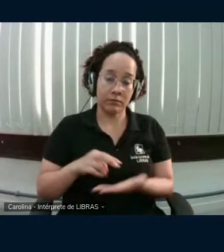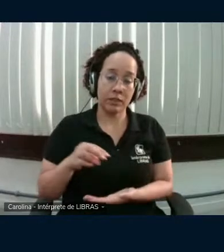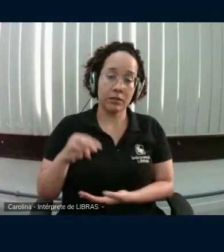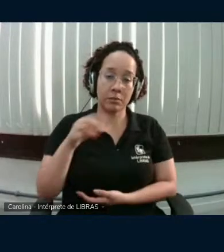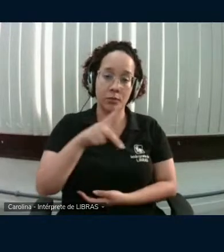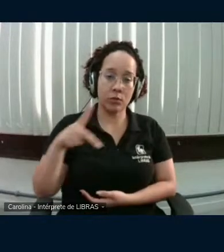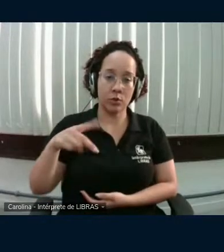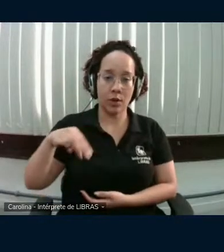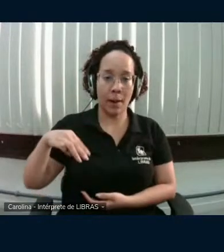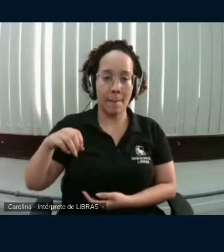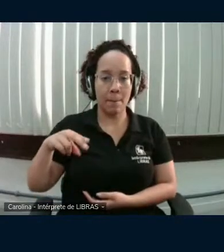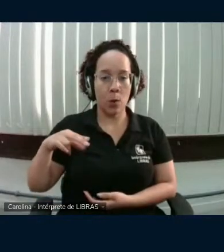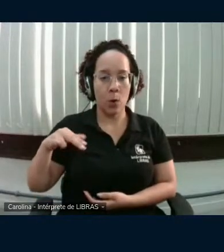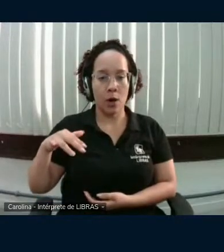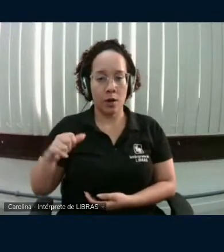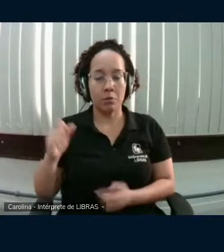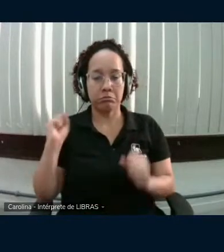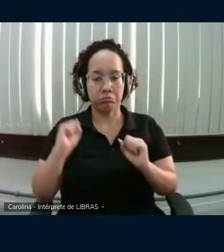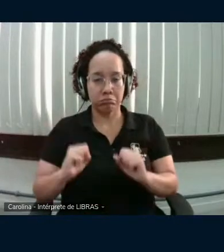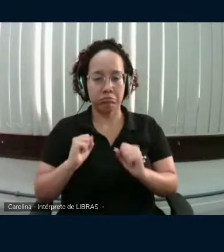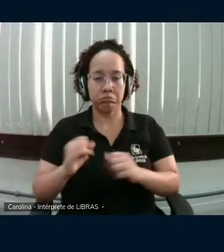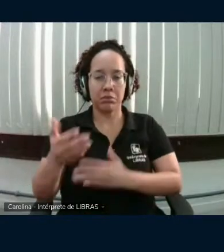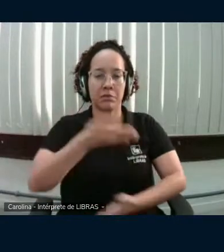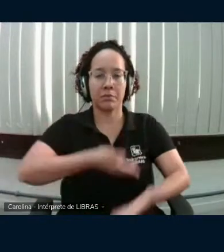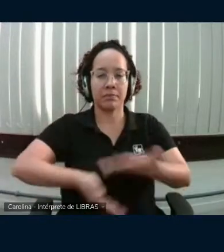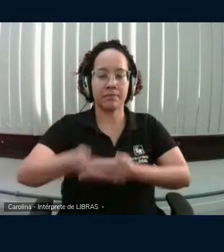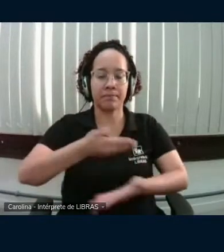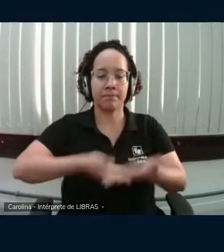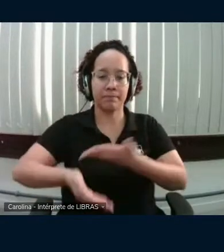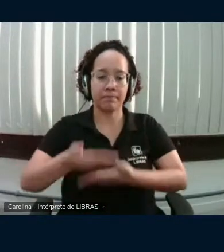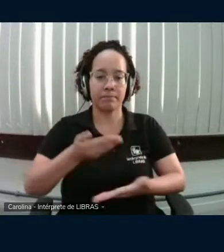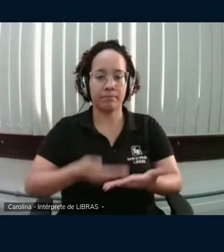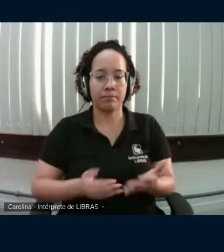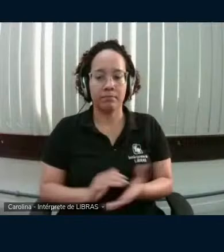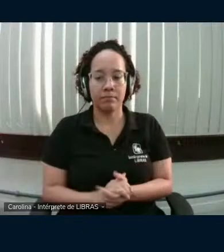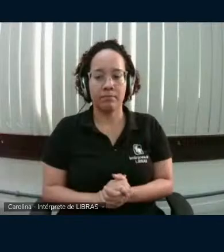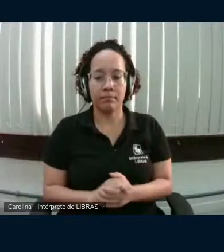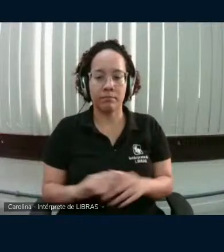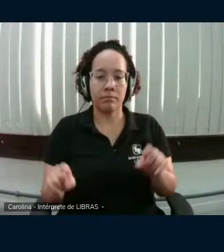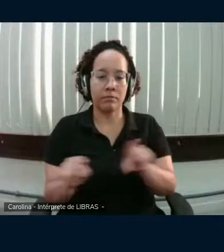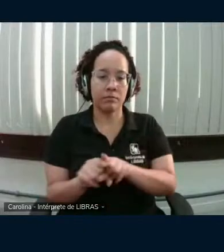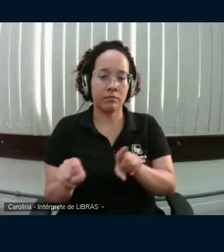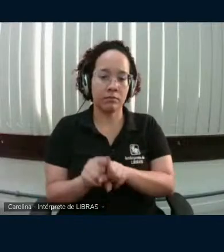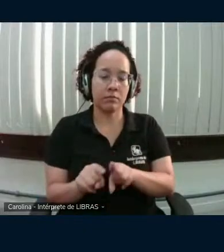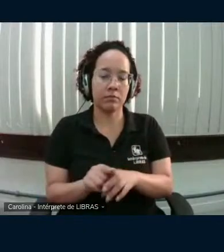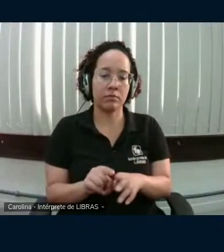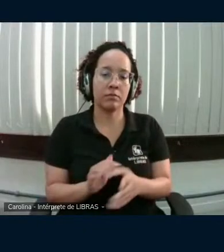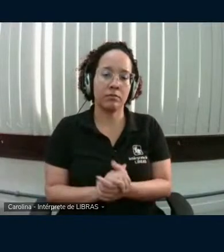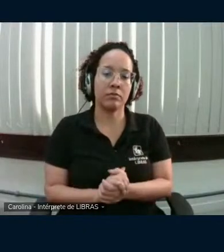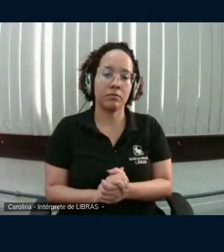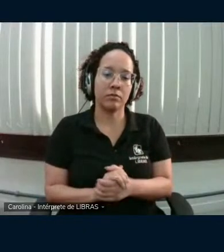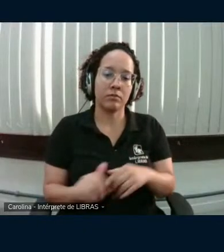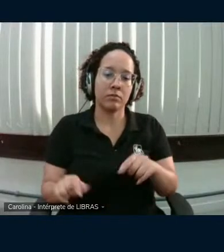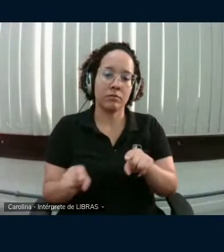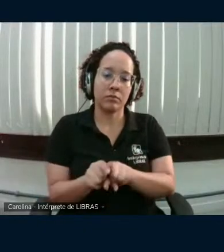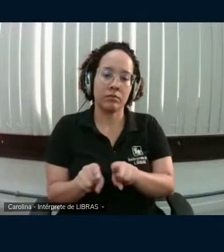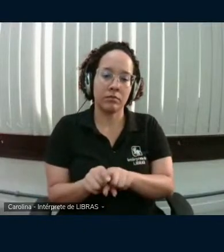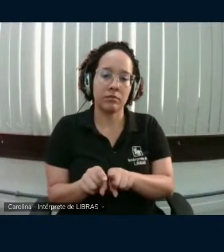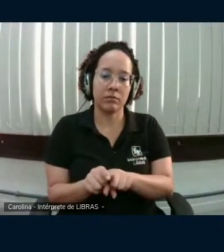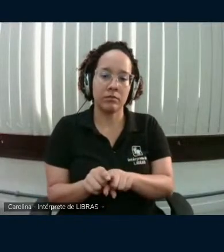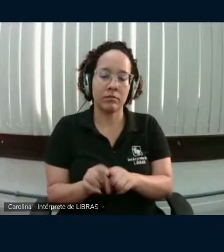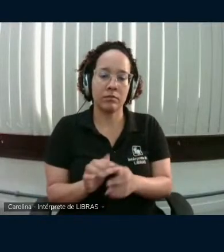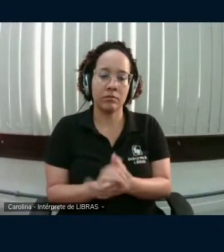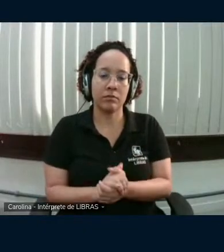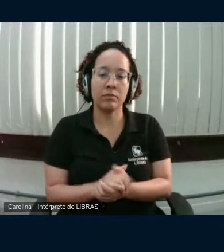né, integrando aqui, interagindo com os nossos ouvintes, e também depois já fica à vontade para fazer